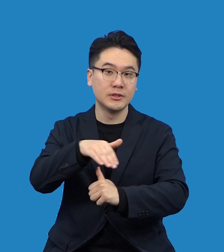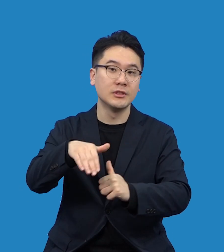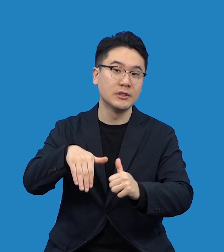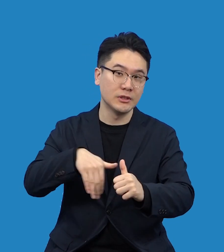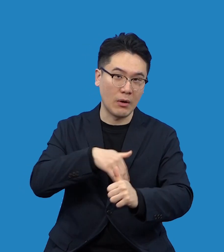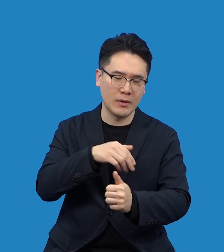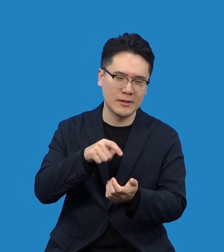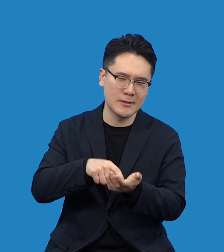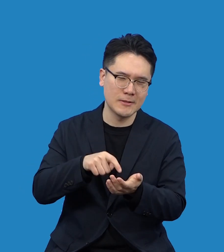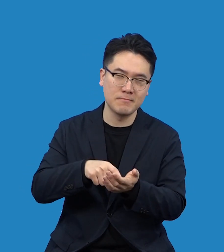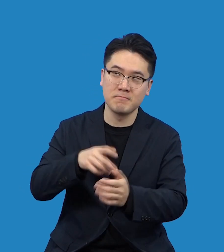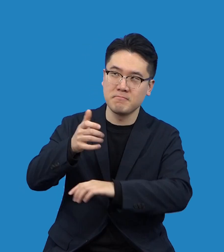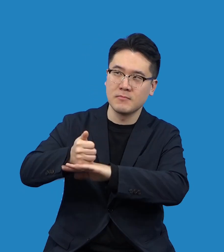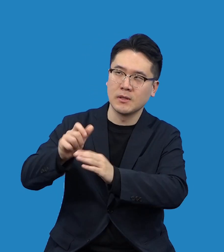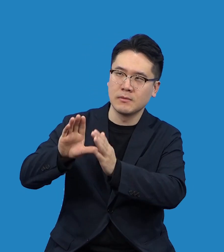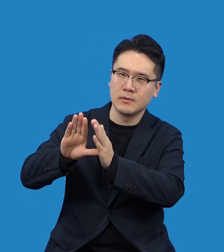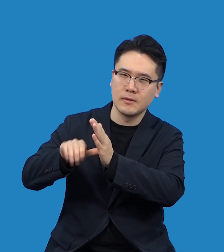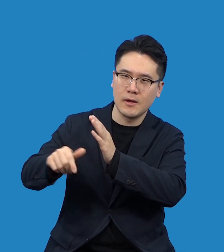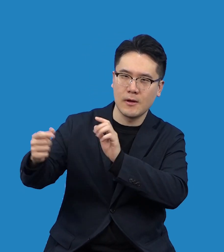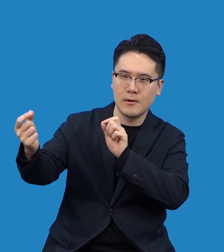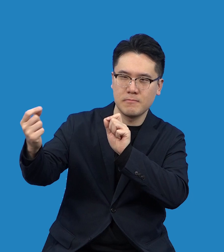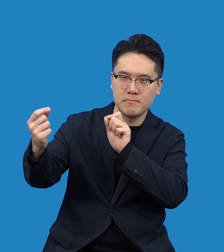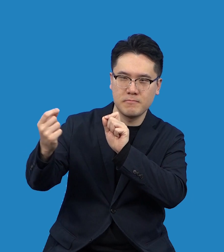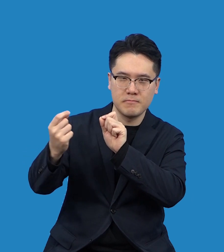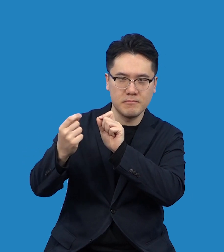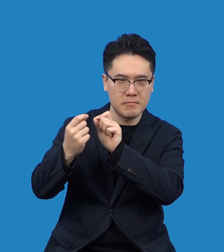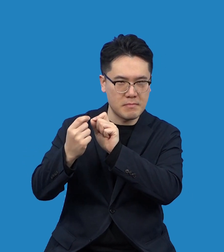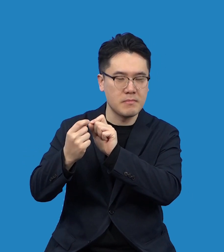명령이고 권면이라는 말씀이지요.